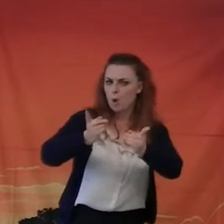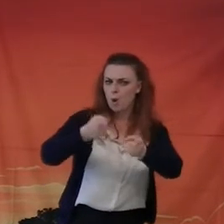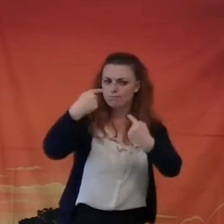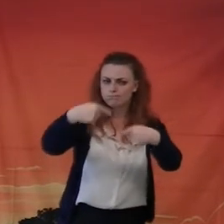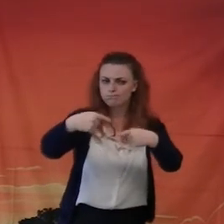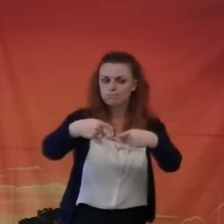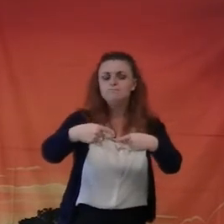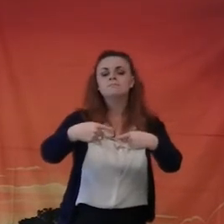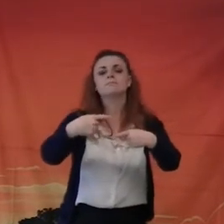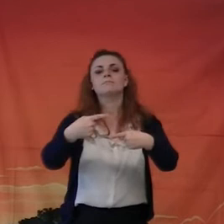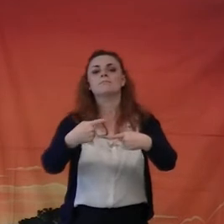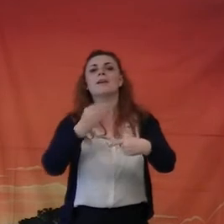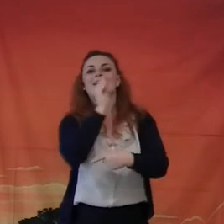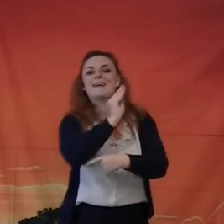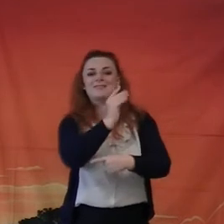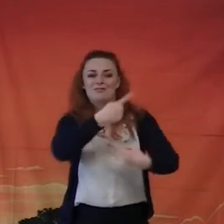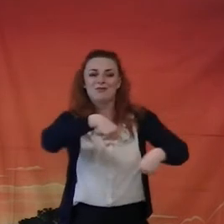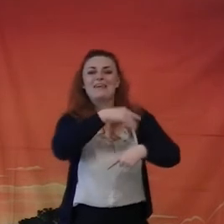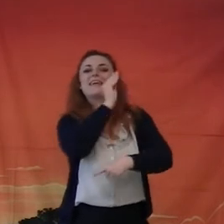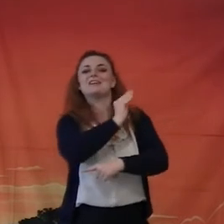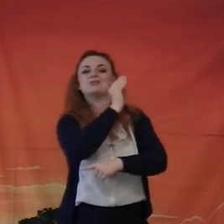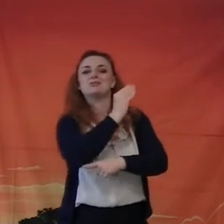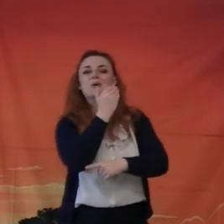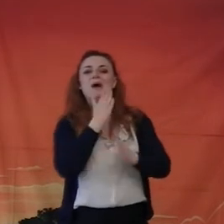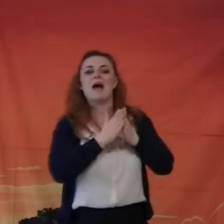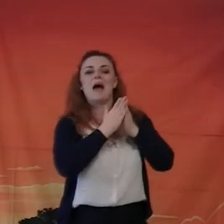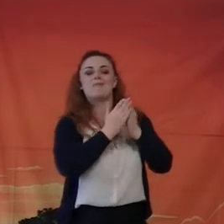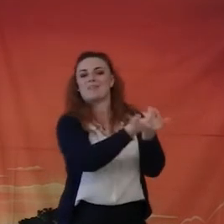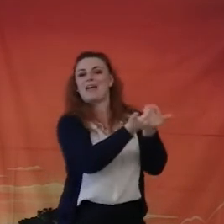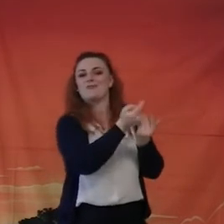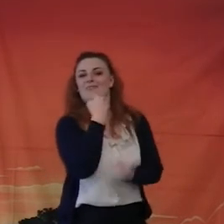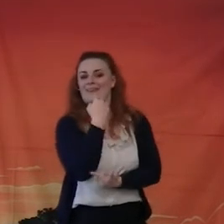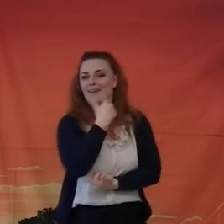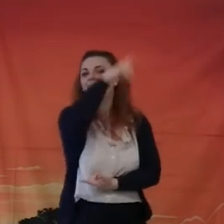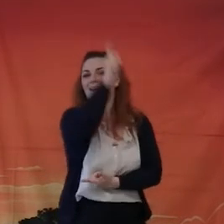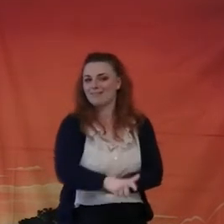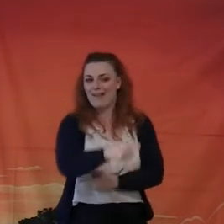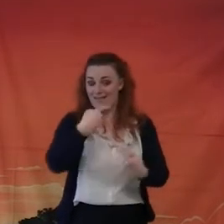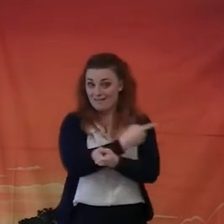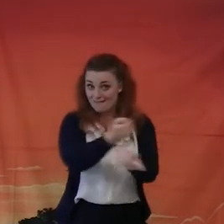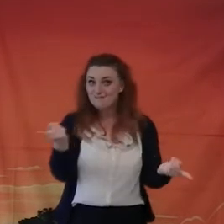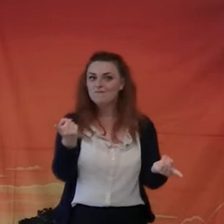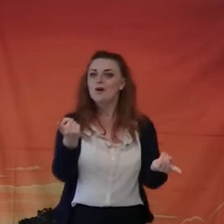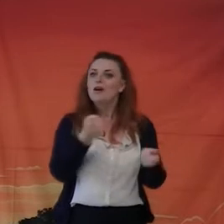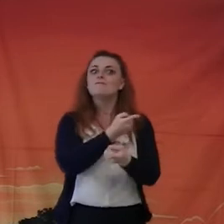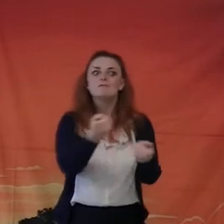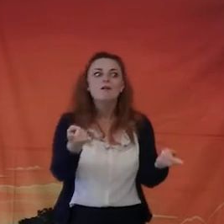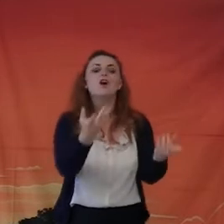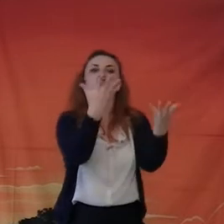aiuto a voi, all'Italia che veramente si è prodigata per questo. E abbiamo iniziato un progetto